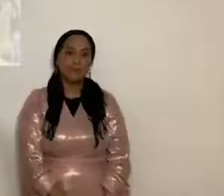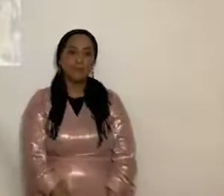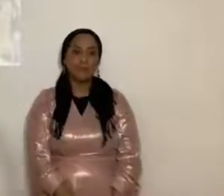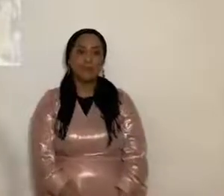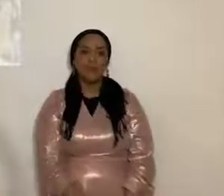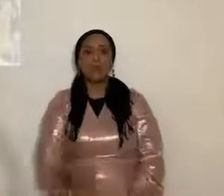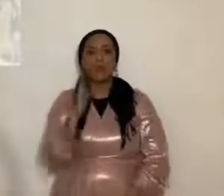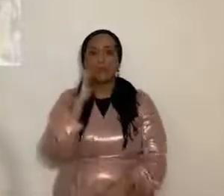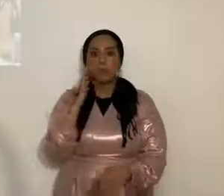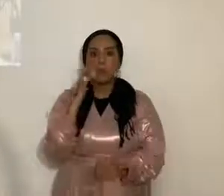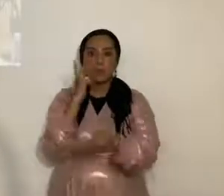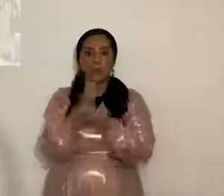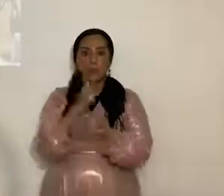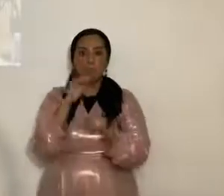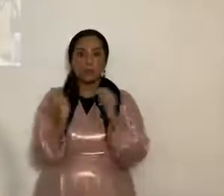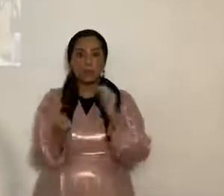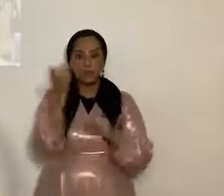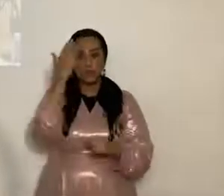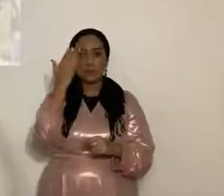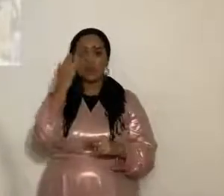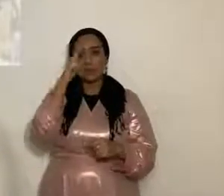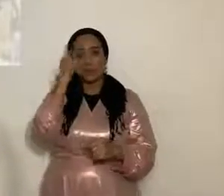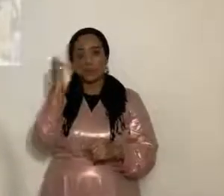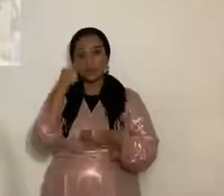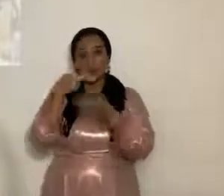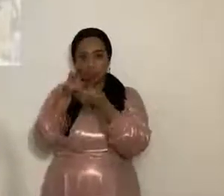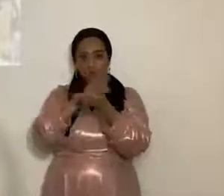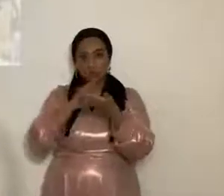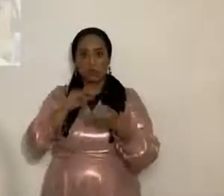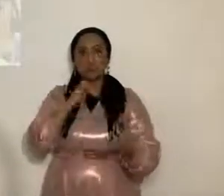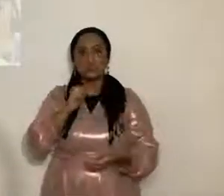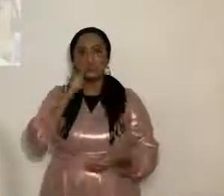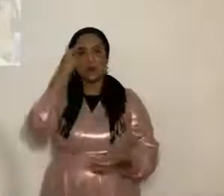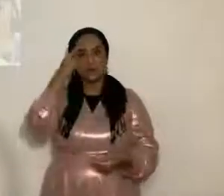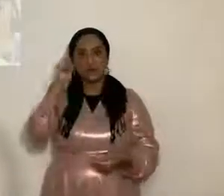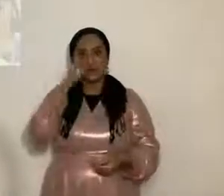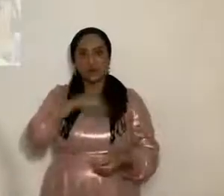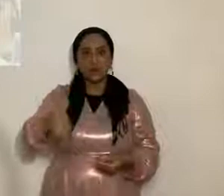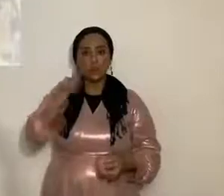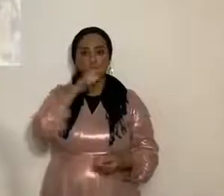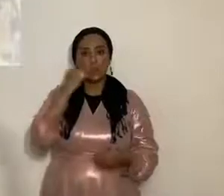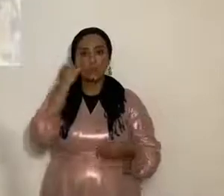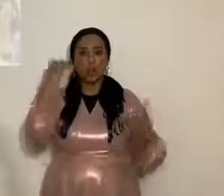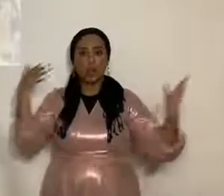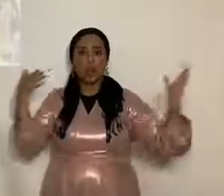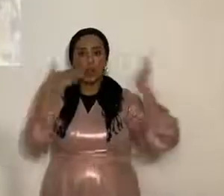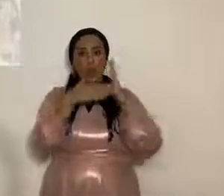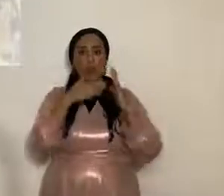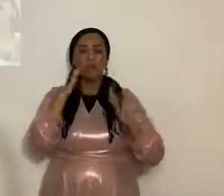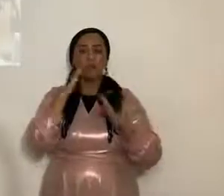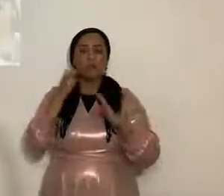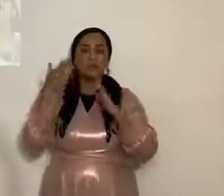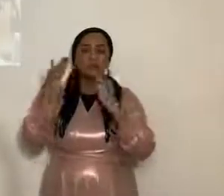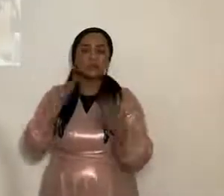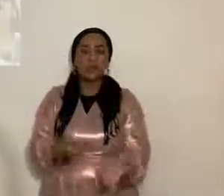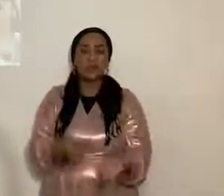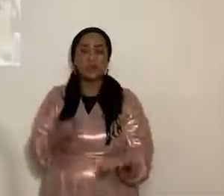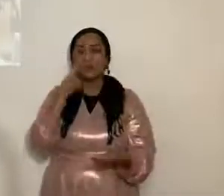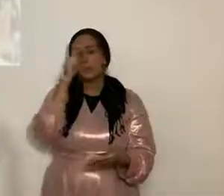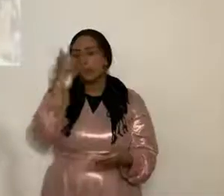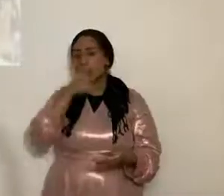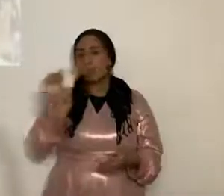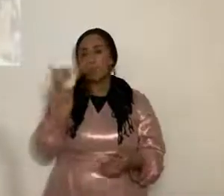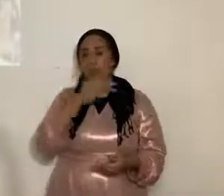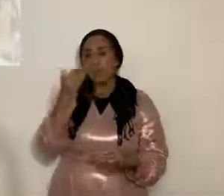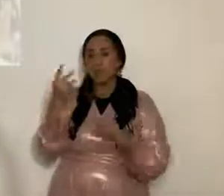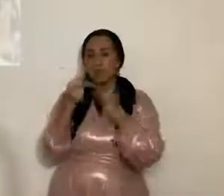que guardaréis el Shabbat, porque Kadosh, santo, es a vosotros. El que lo profanare de cierto morirá, porque cualquiera